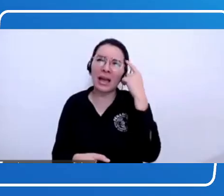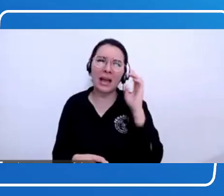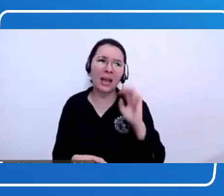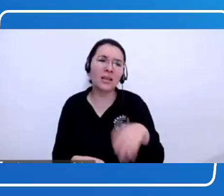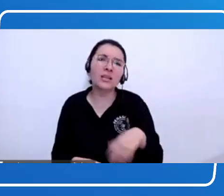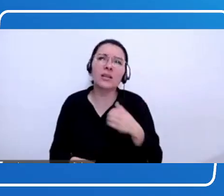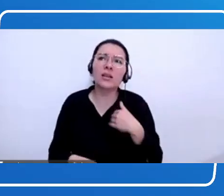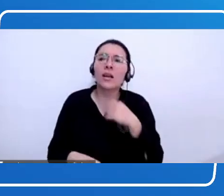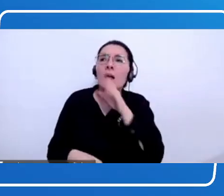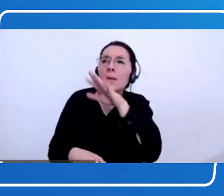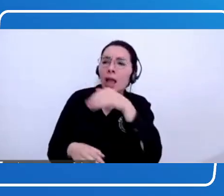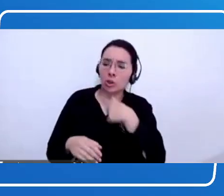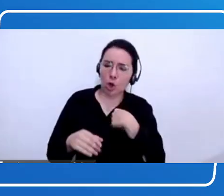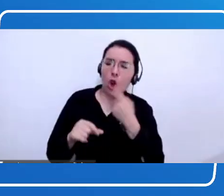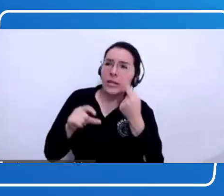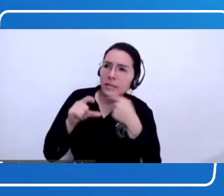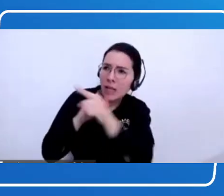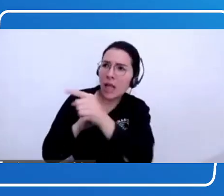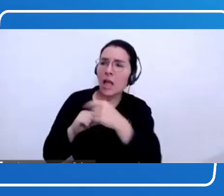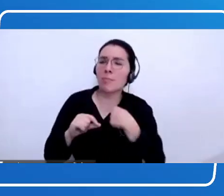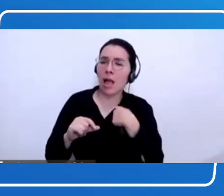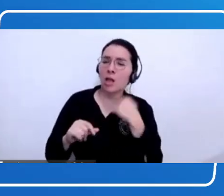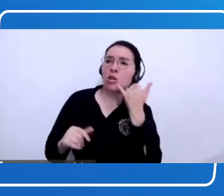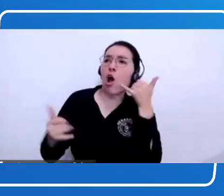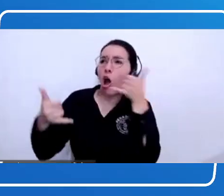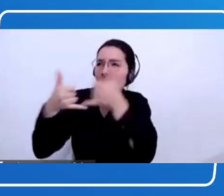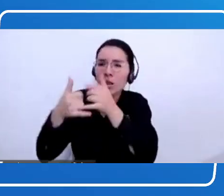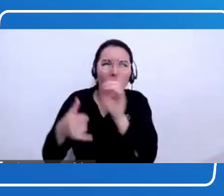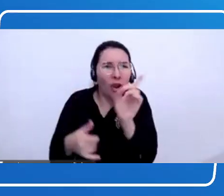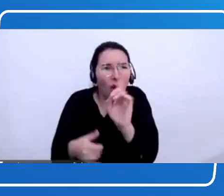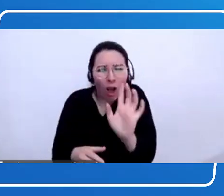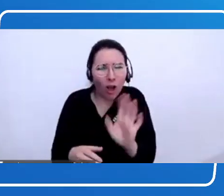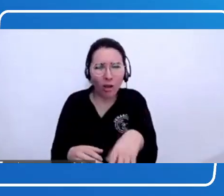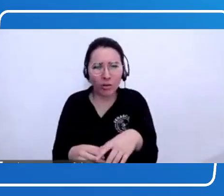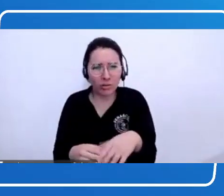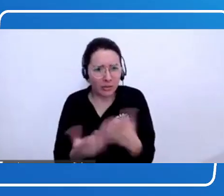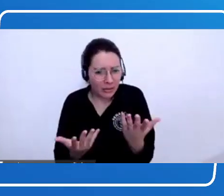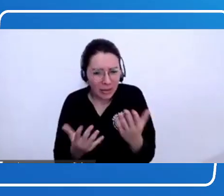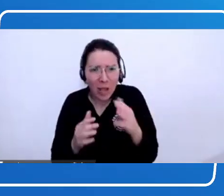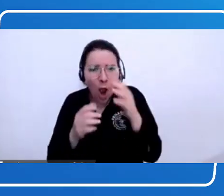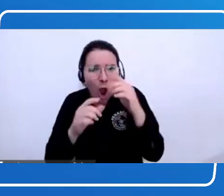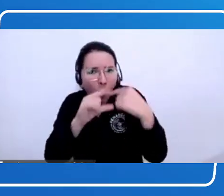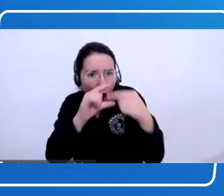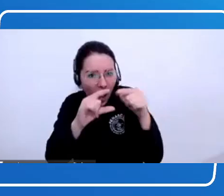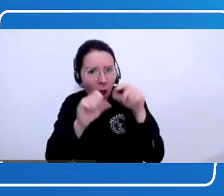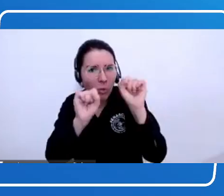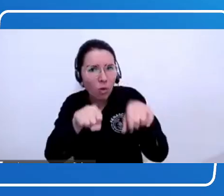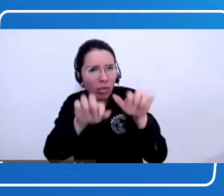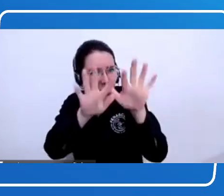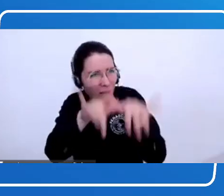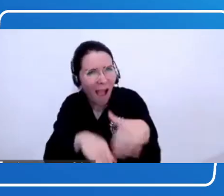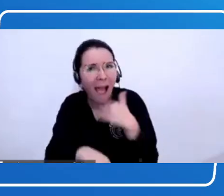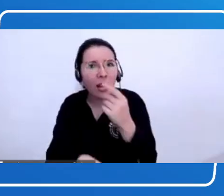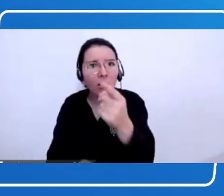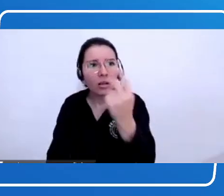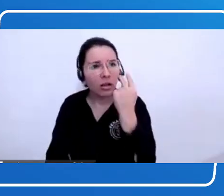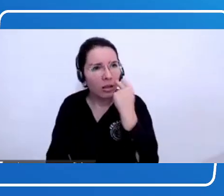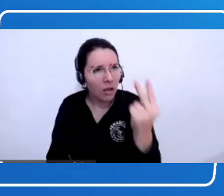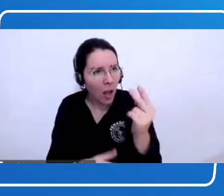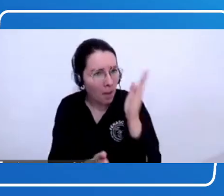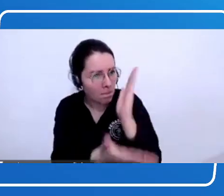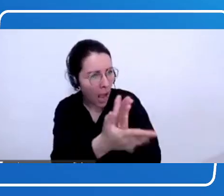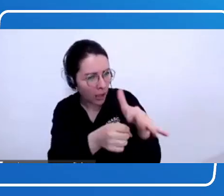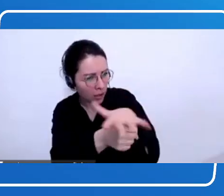llamo, le envío un correo. No, utilicemos el correo realmente para esos propósitos. Donde vean dificultades,